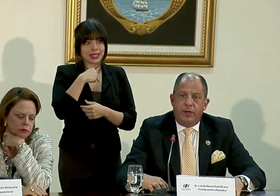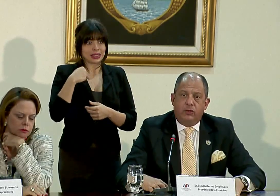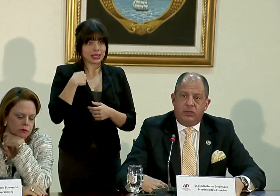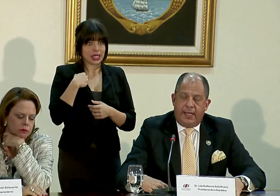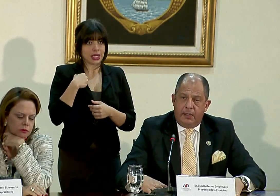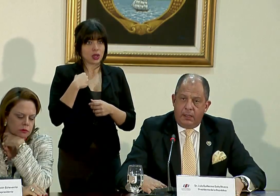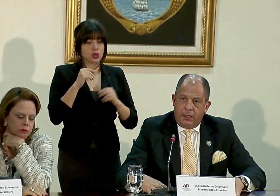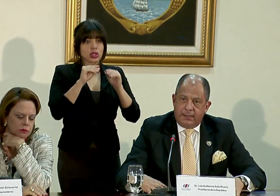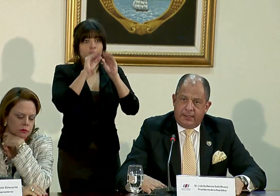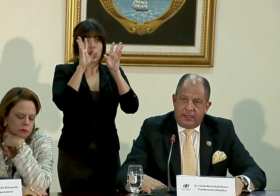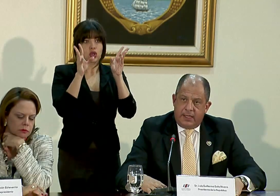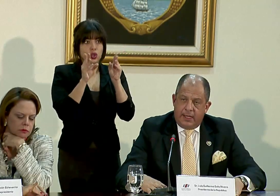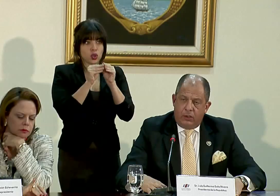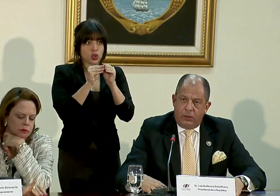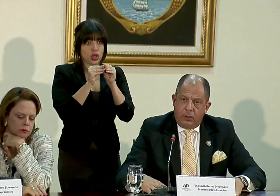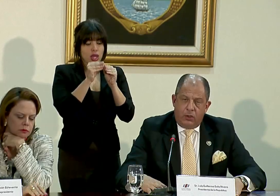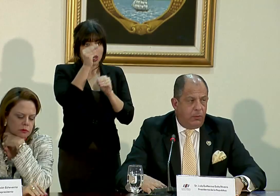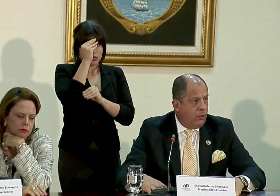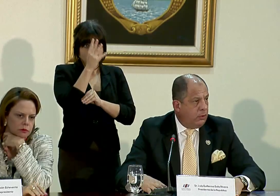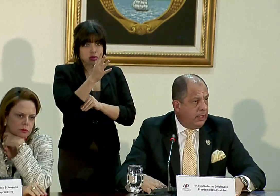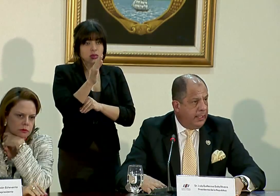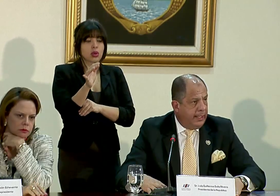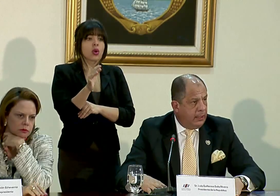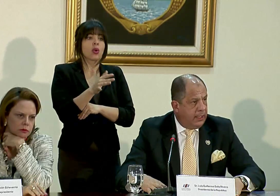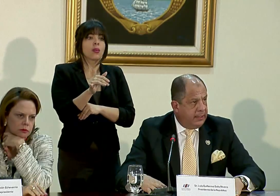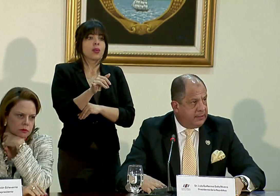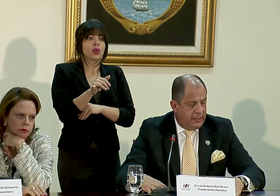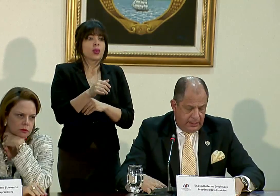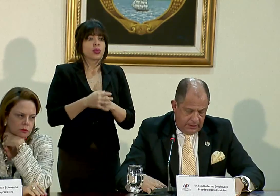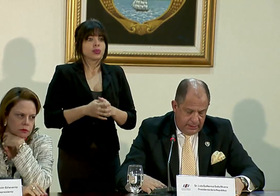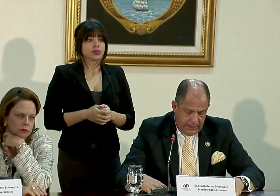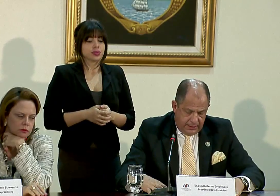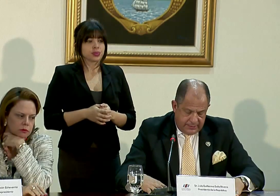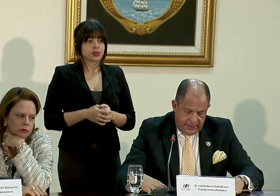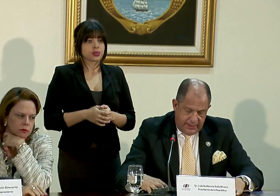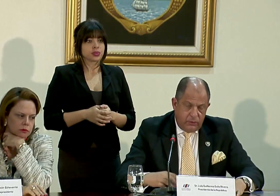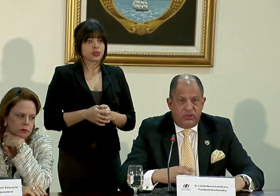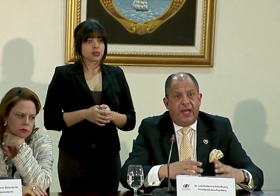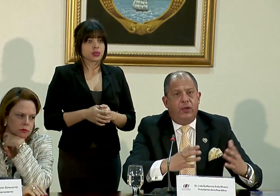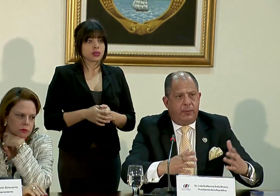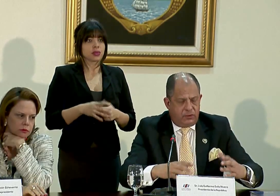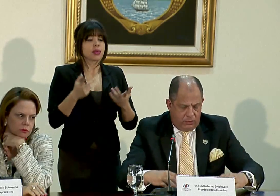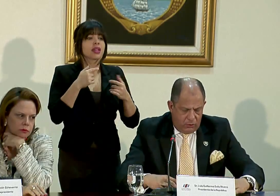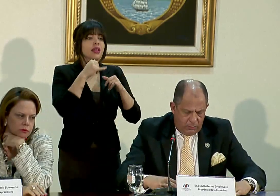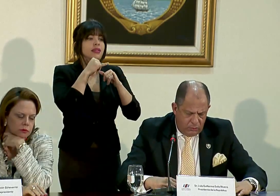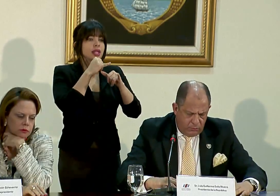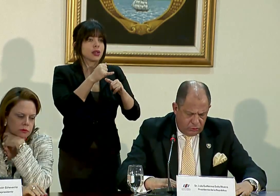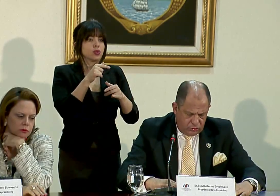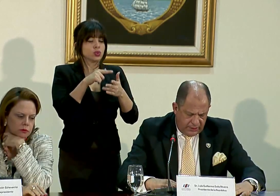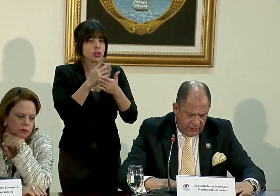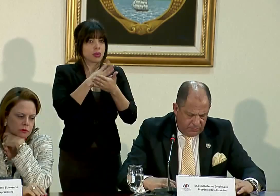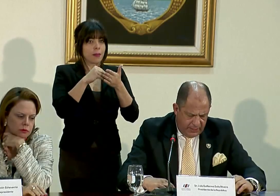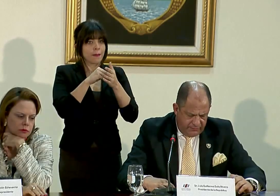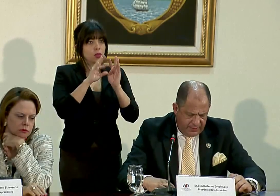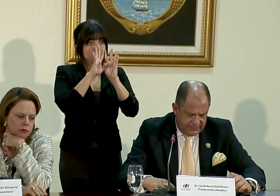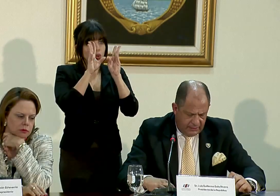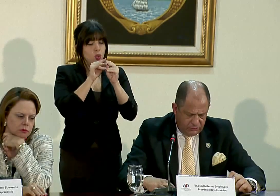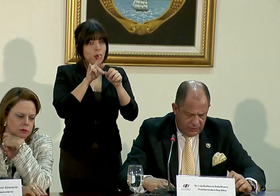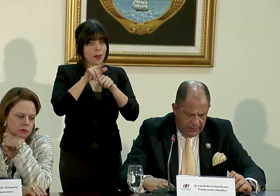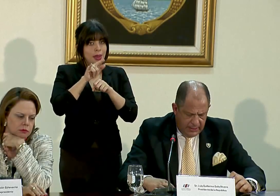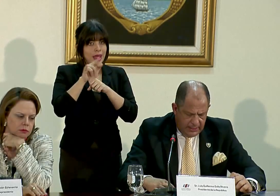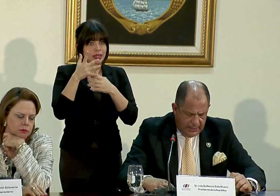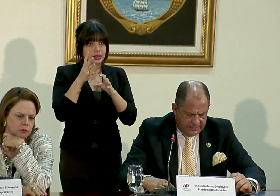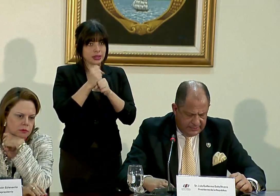al número total que se ha señalado como el que se ha denunciado, digamos, como un monto total de los viajes